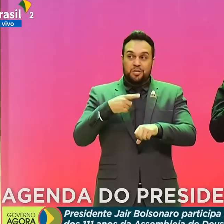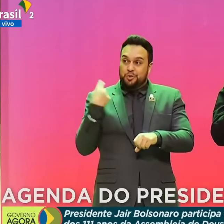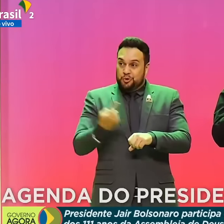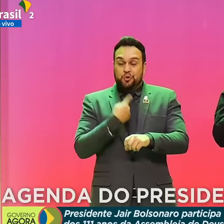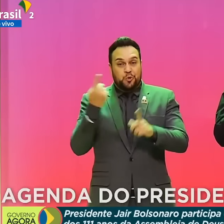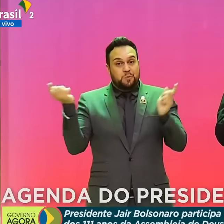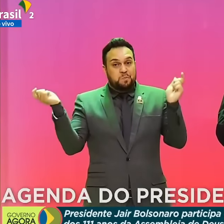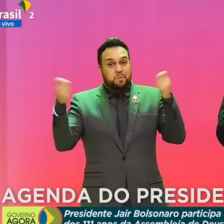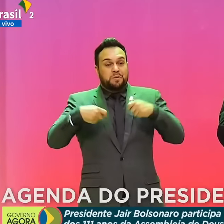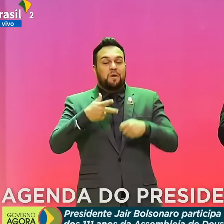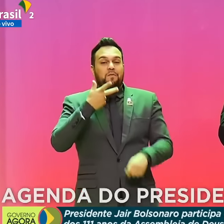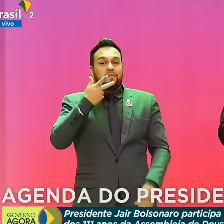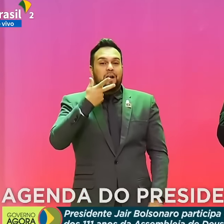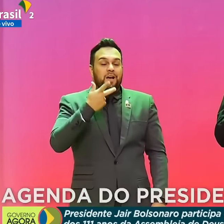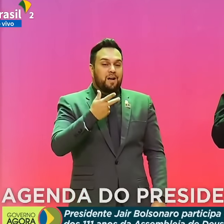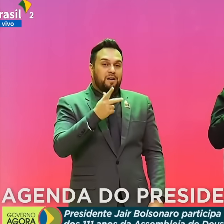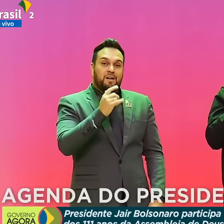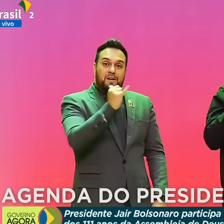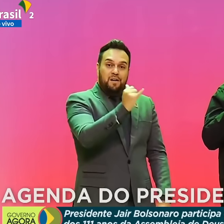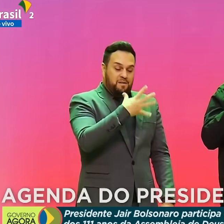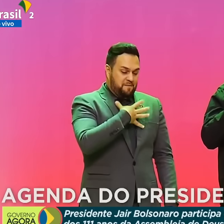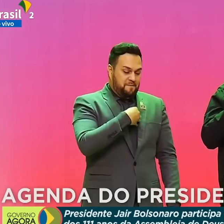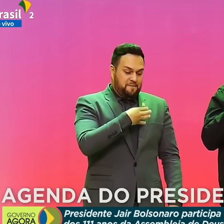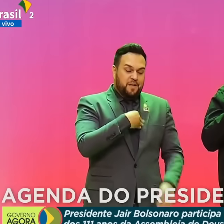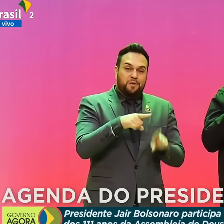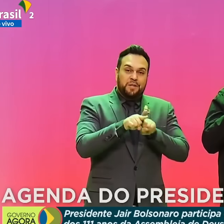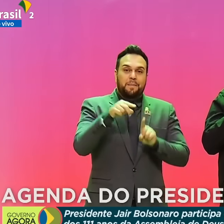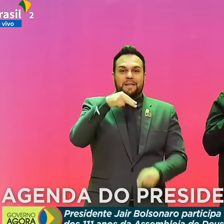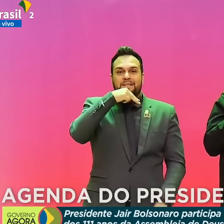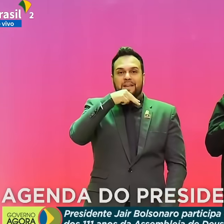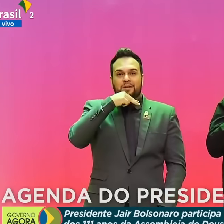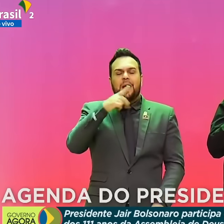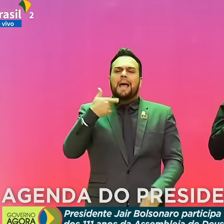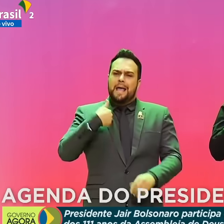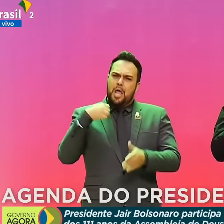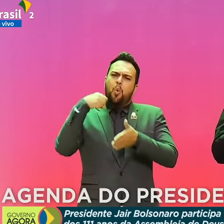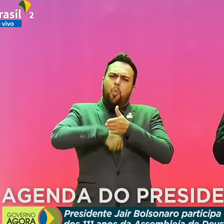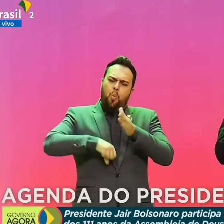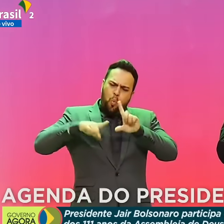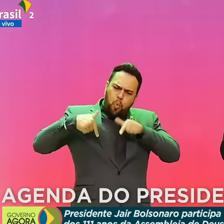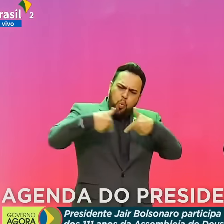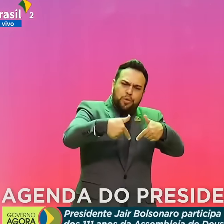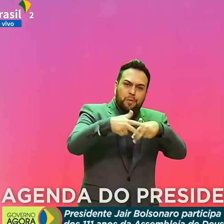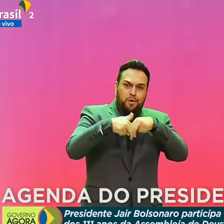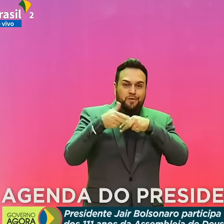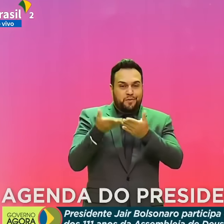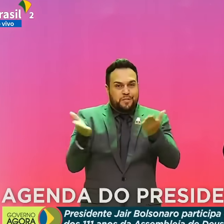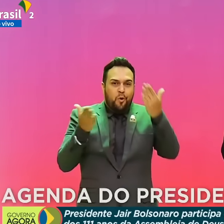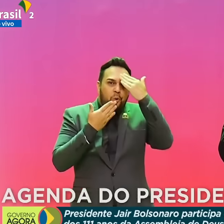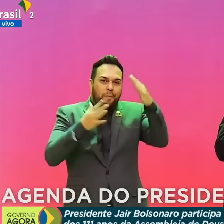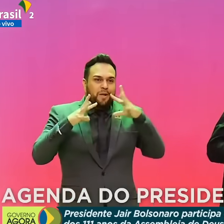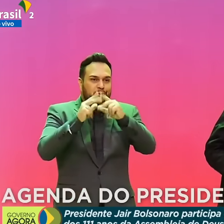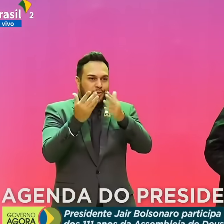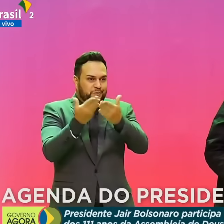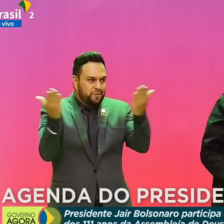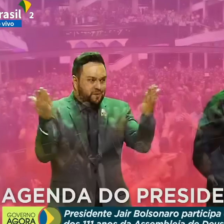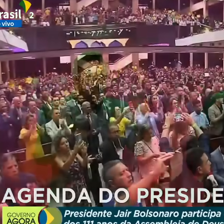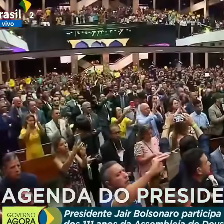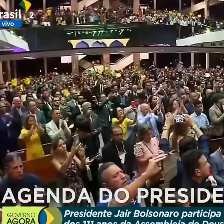dizer para os nossos filhos e netos: eu lutei por você. Muito obrigado a todos os senhores.